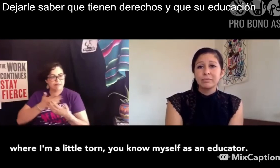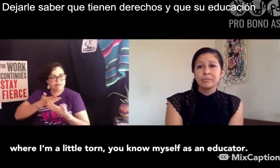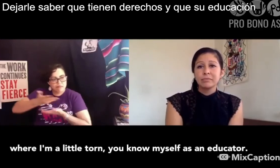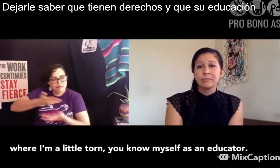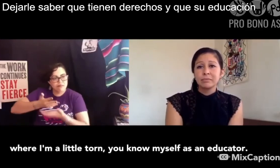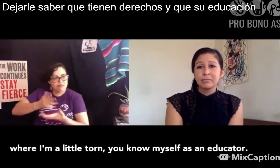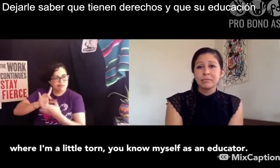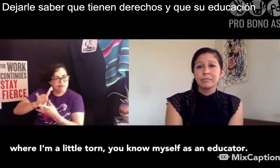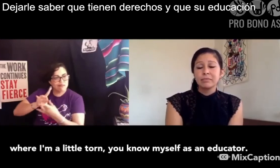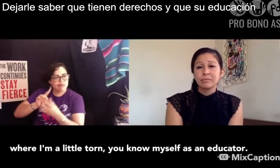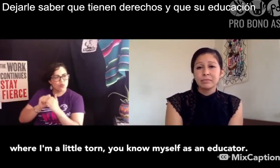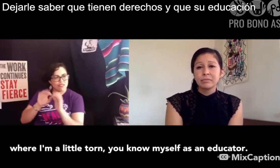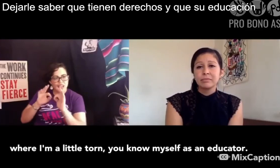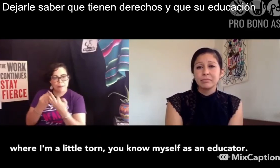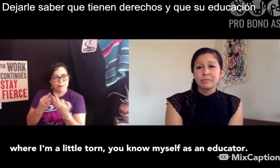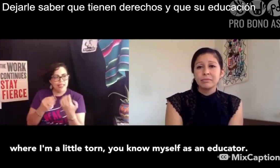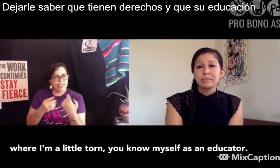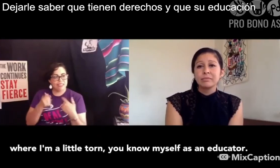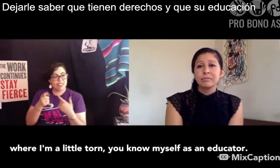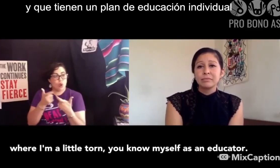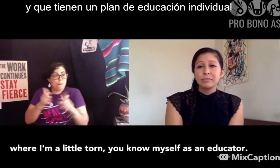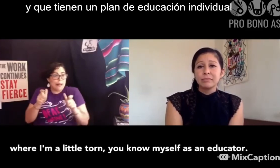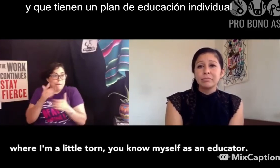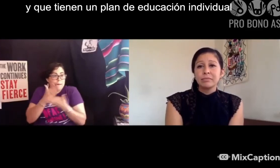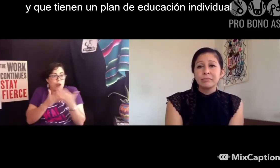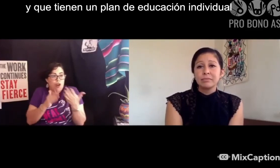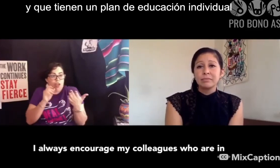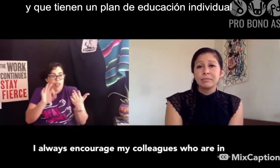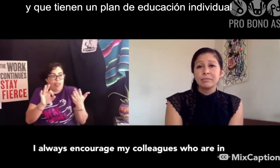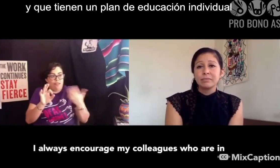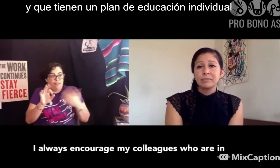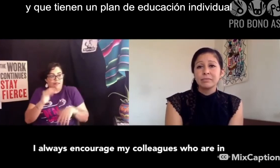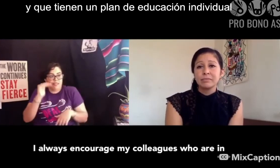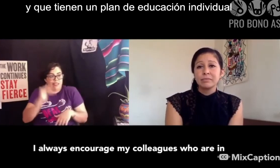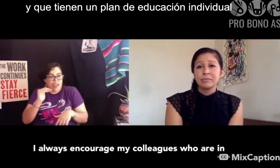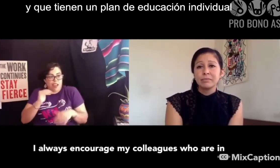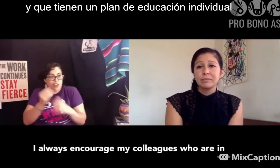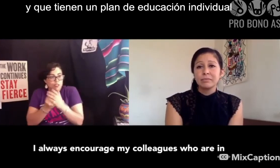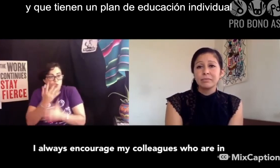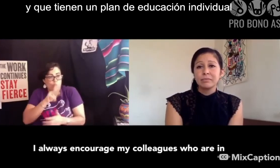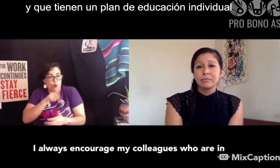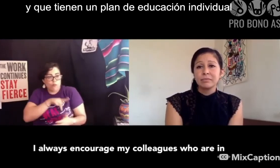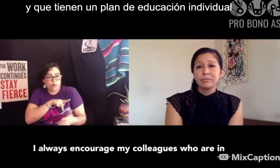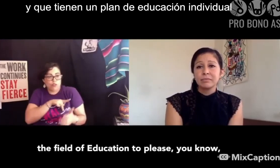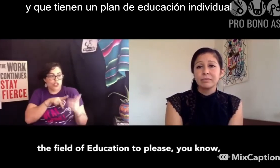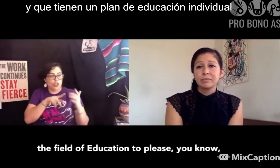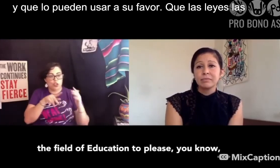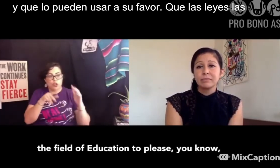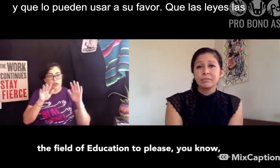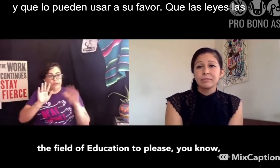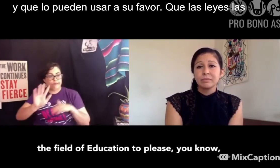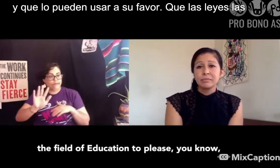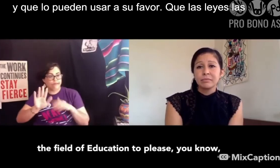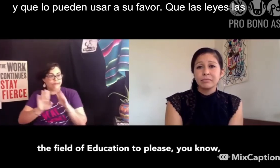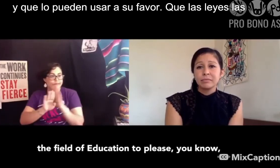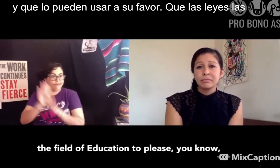saber que tienen derechos y que es su educación y que tienen un plan de educación individual y que